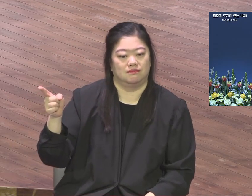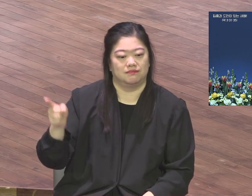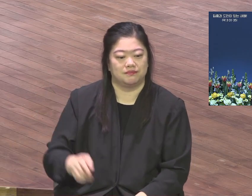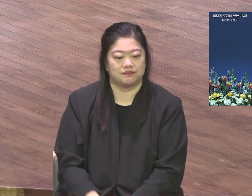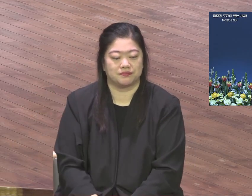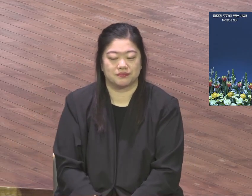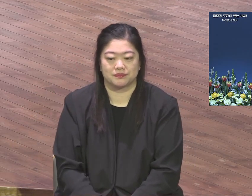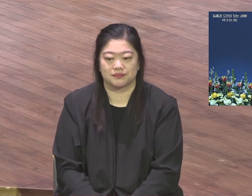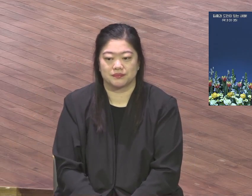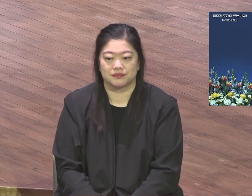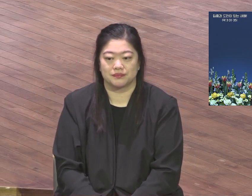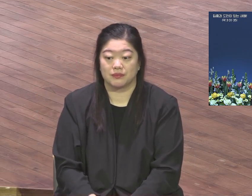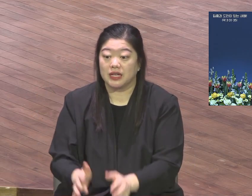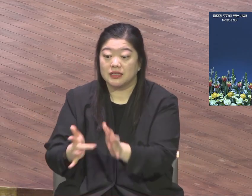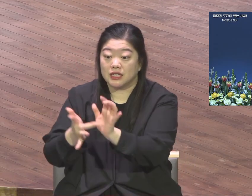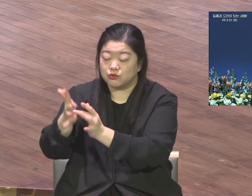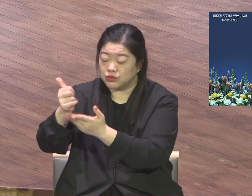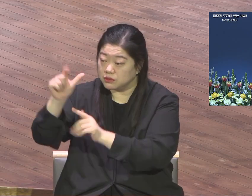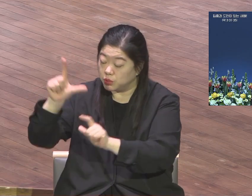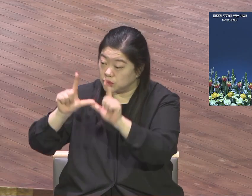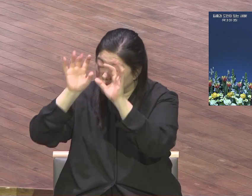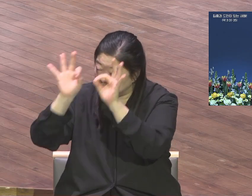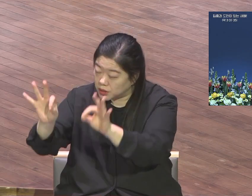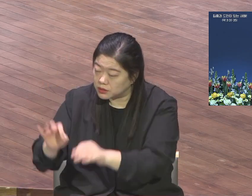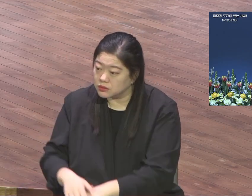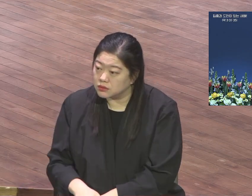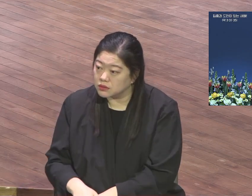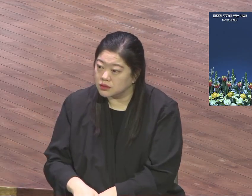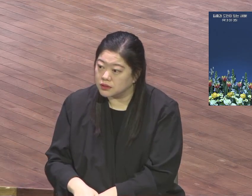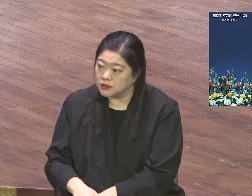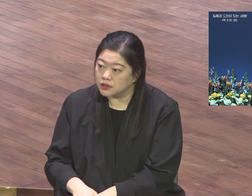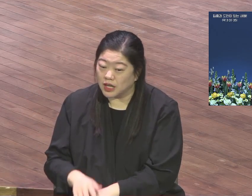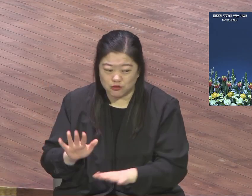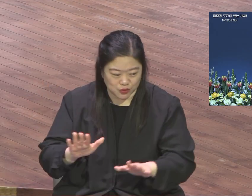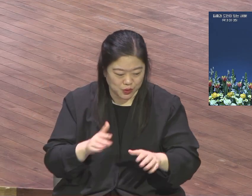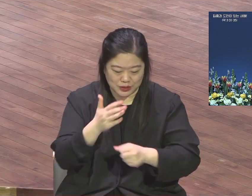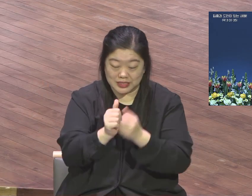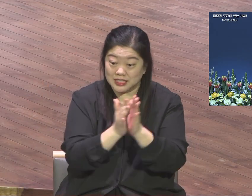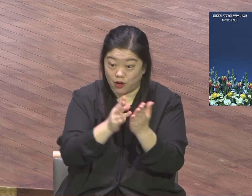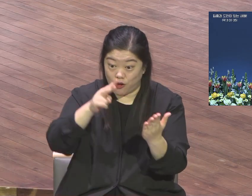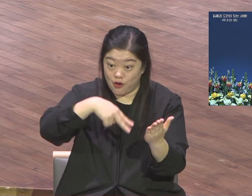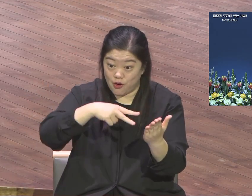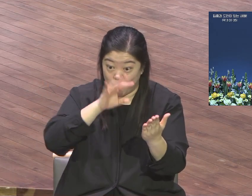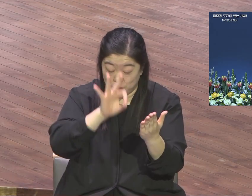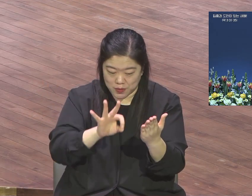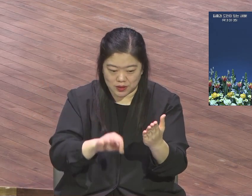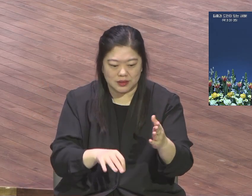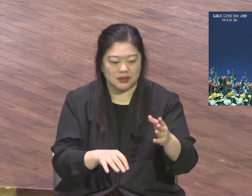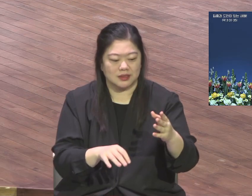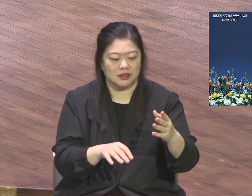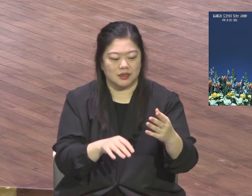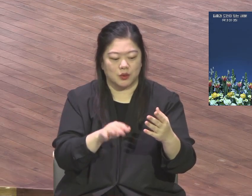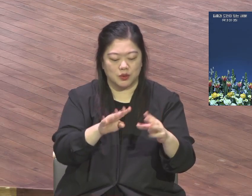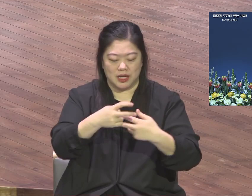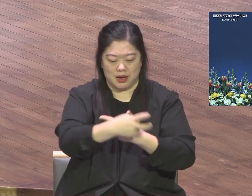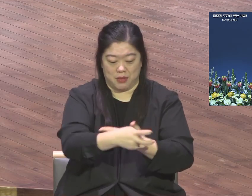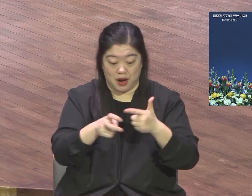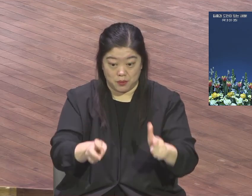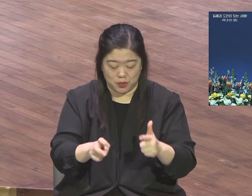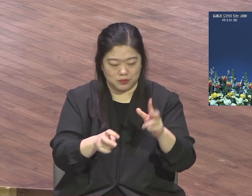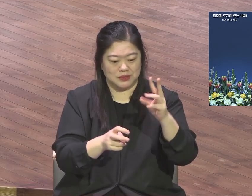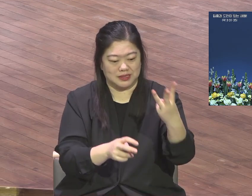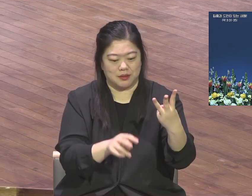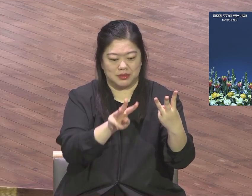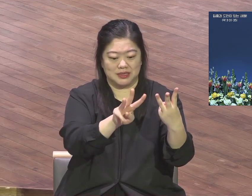이 예수님의 영적 자세입니다. 본문 우리가 뒷부분만 읽었지만은요, 이 본문 이 내용을